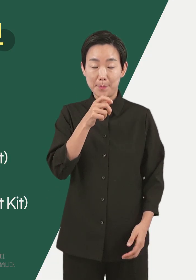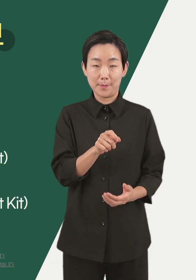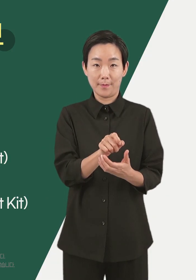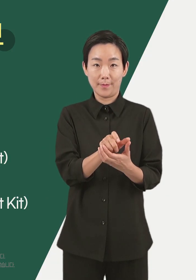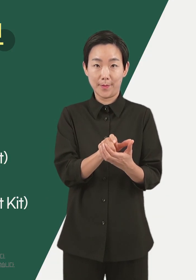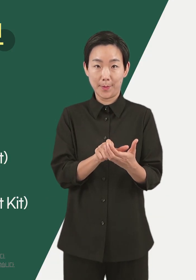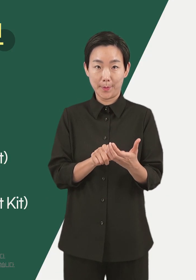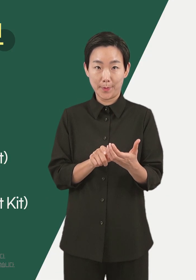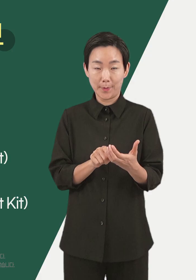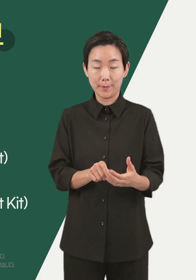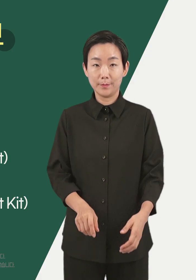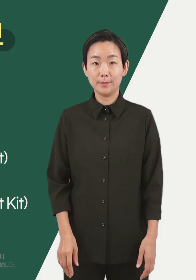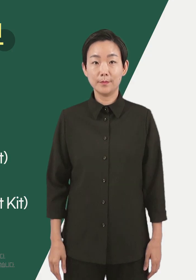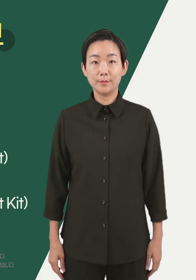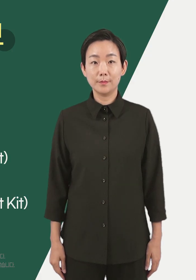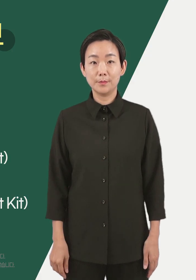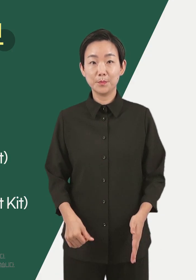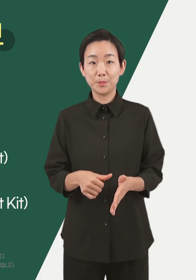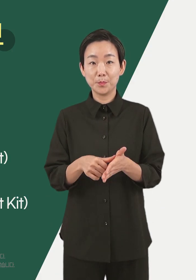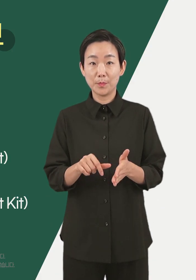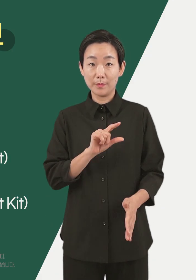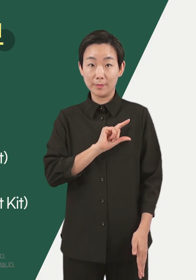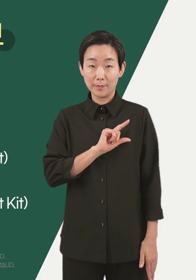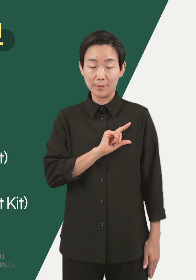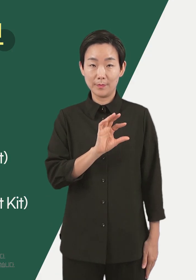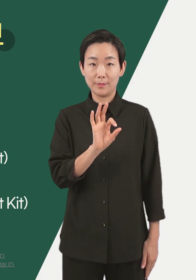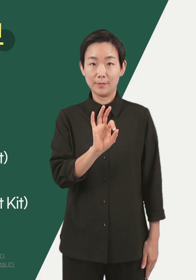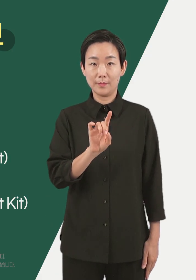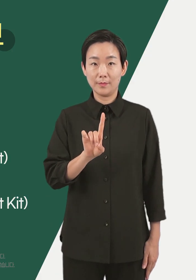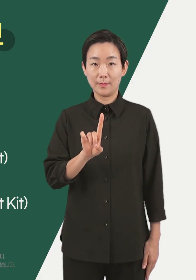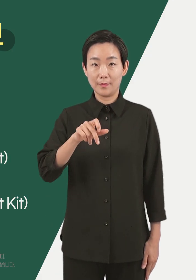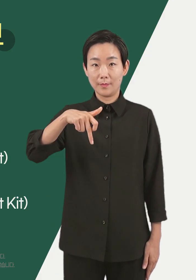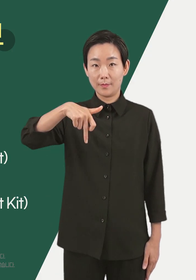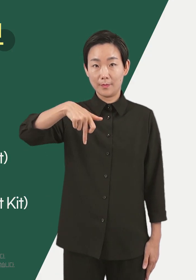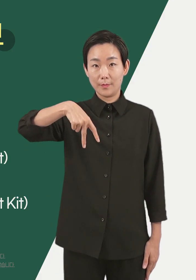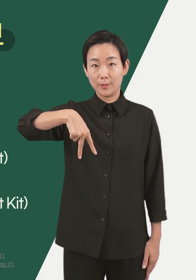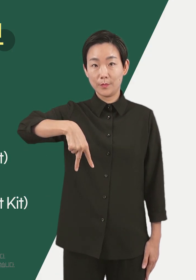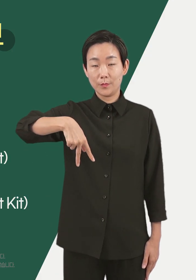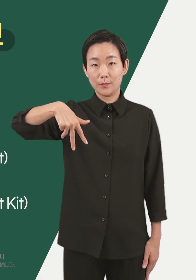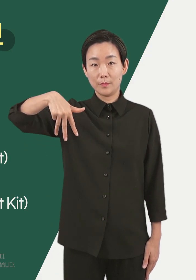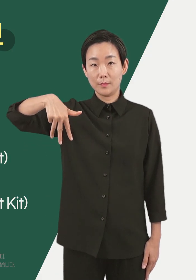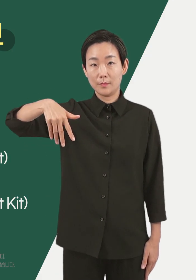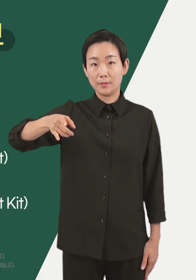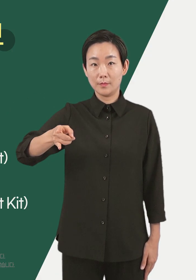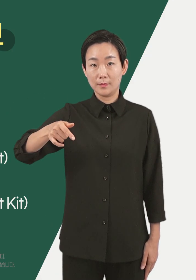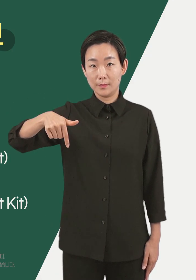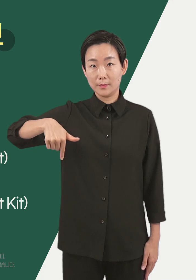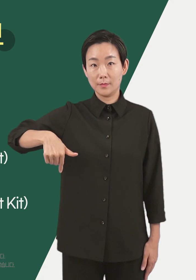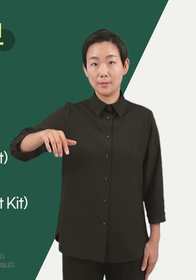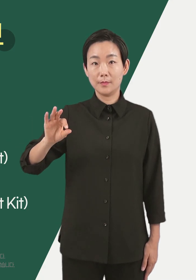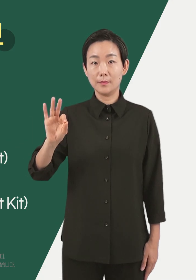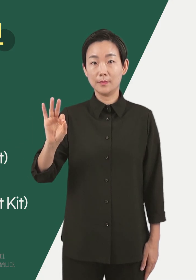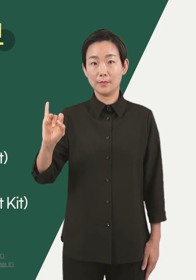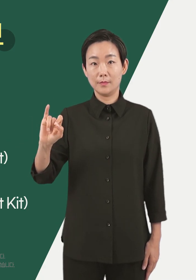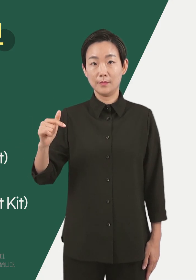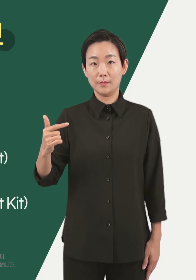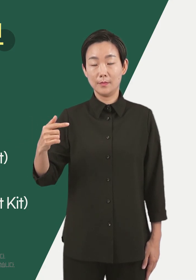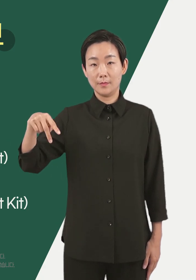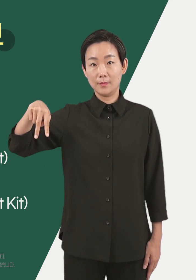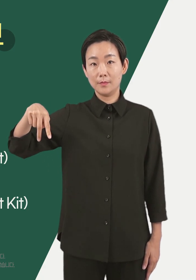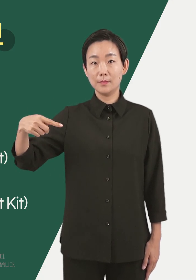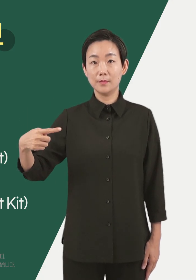측정기. 제품명 아큐책 인스턴트. 모델명 아큐책 인스턴트 키트.